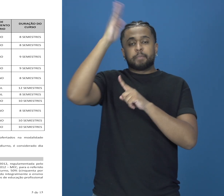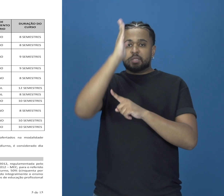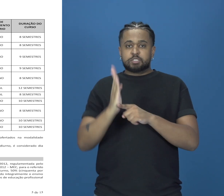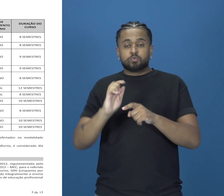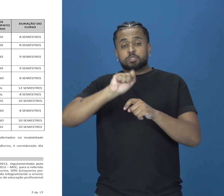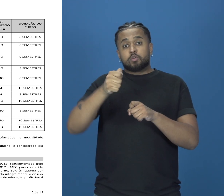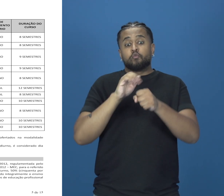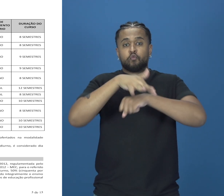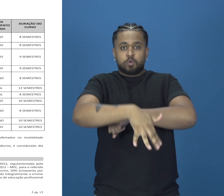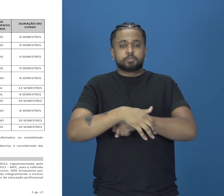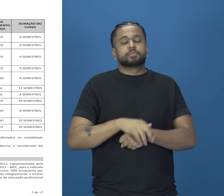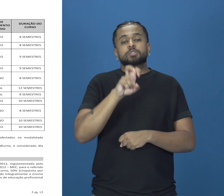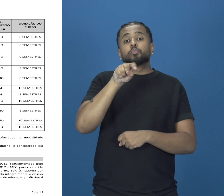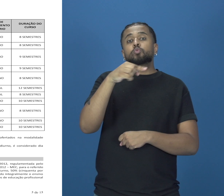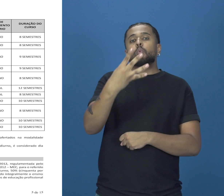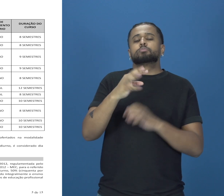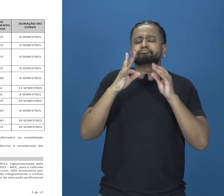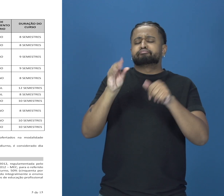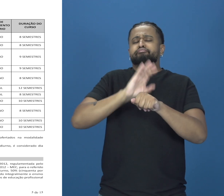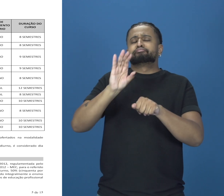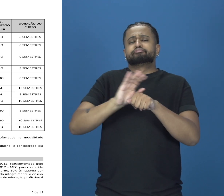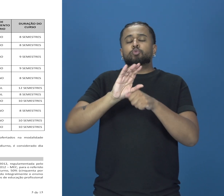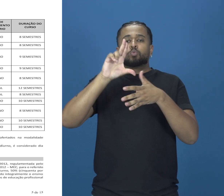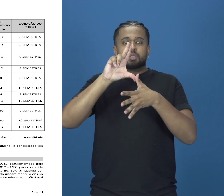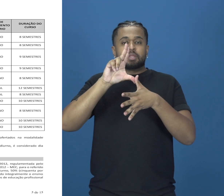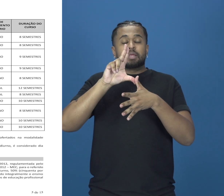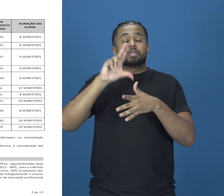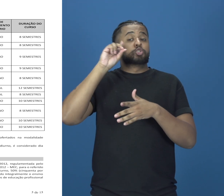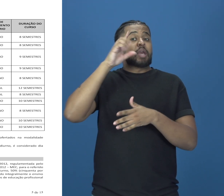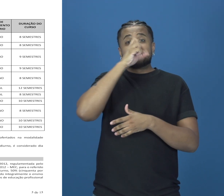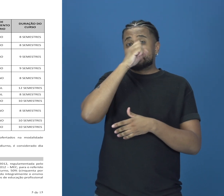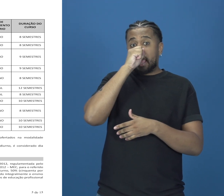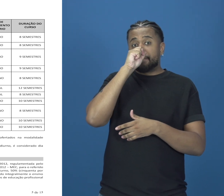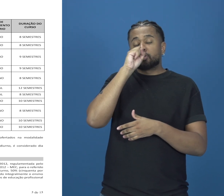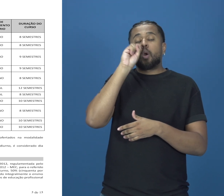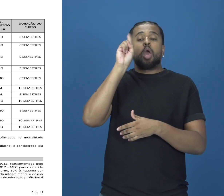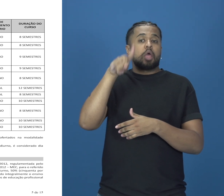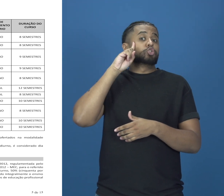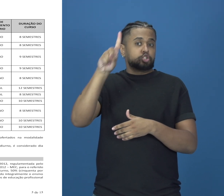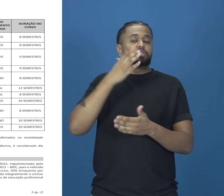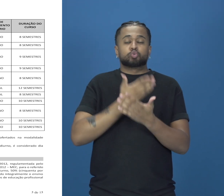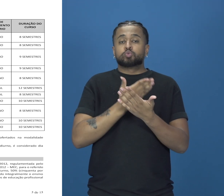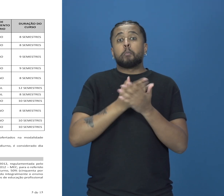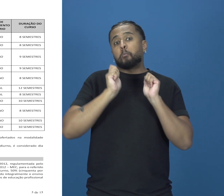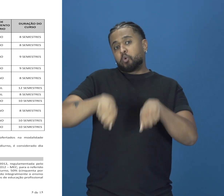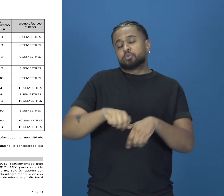5.4. Para todos os cursos da UNILA, o sábado, no horário diurno, é considerado dia